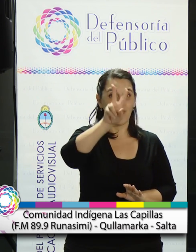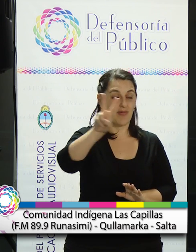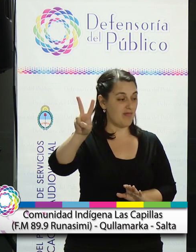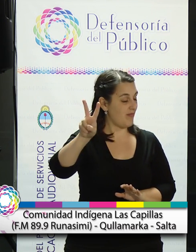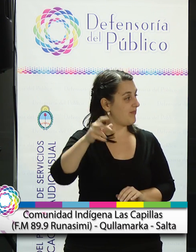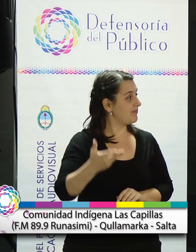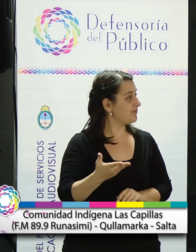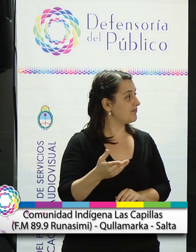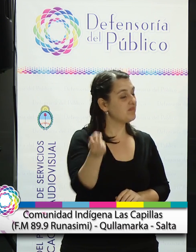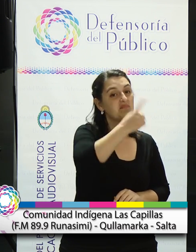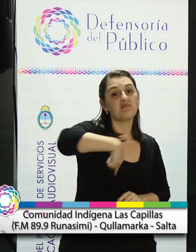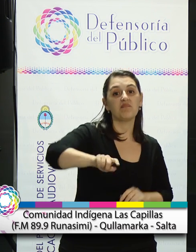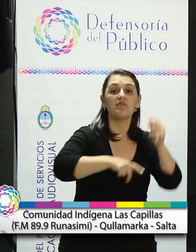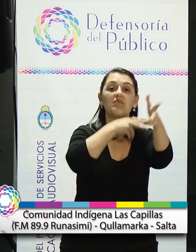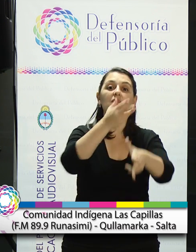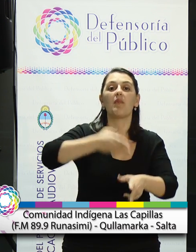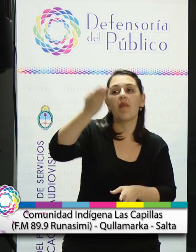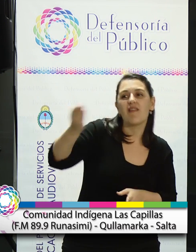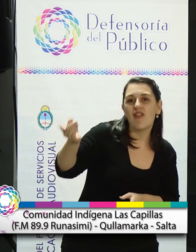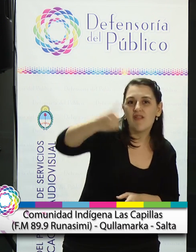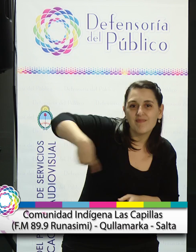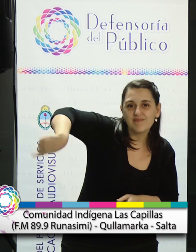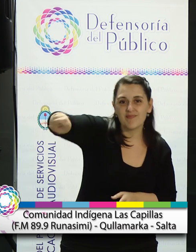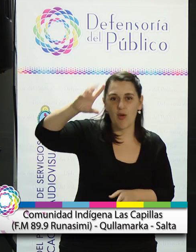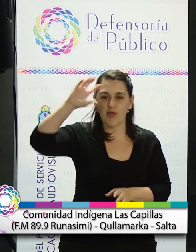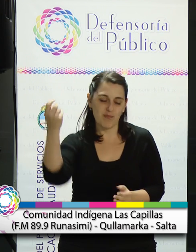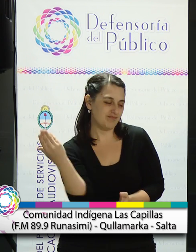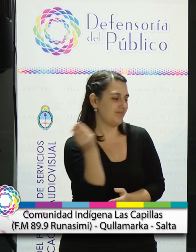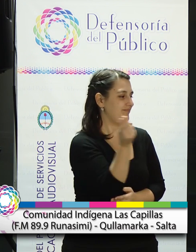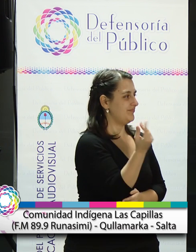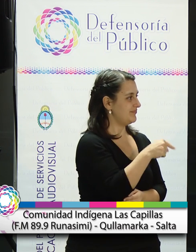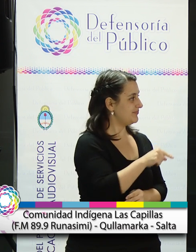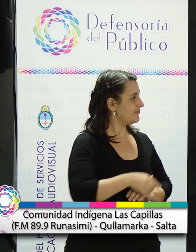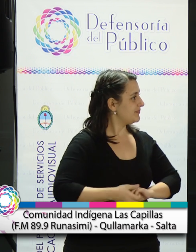los hermanos que veo en este momento en esto, ¿no?